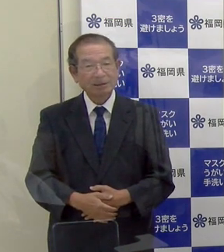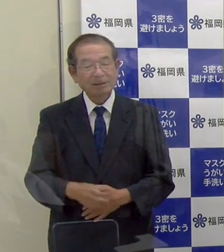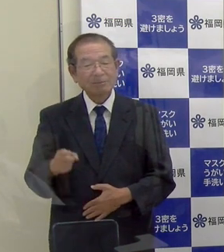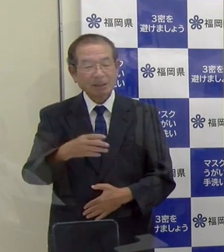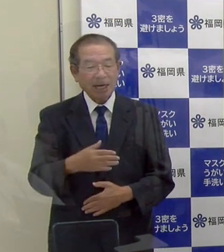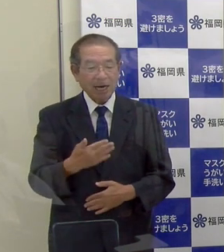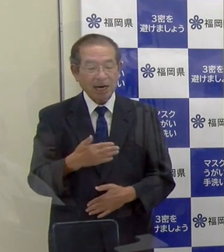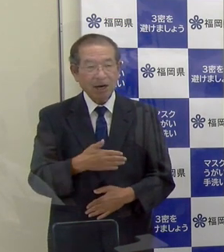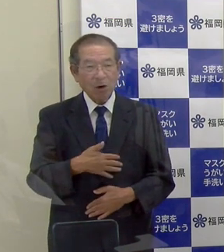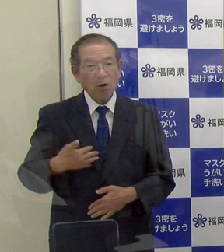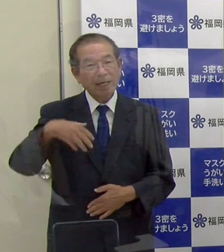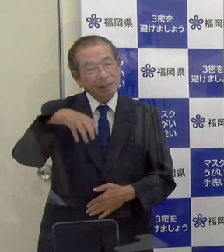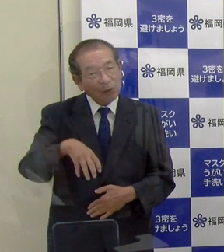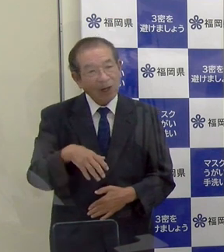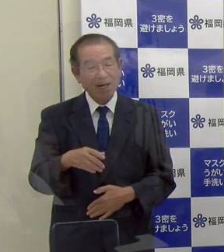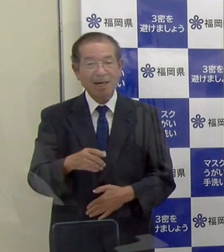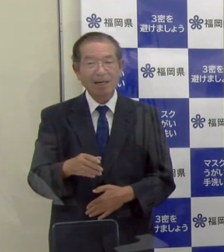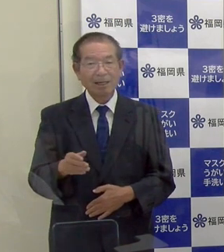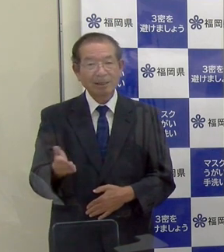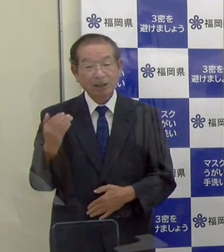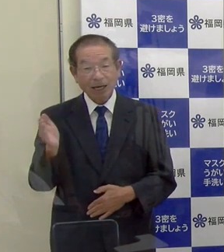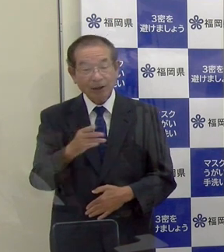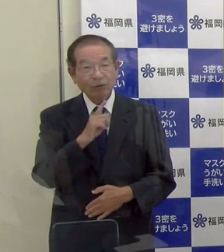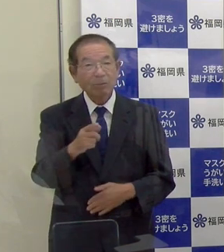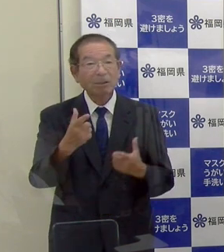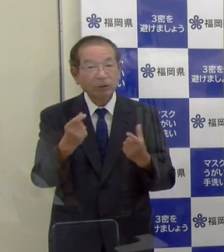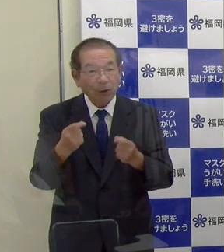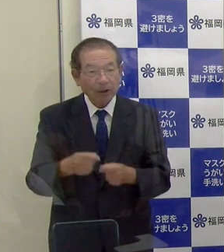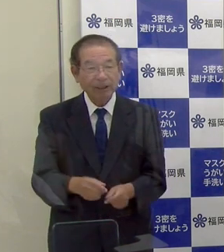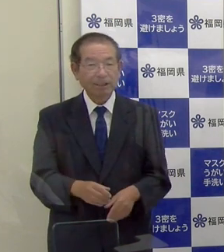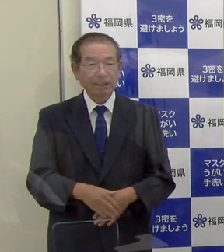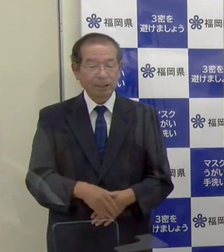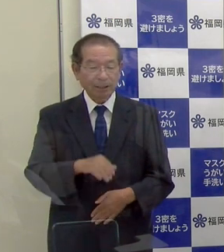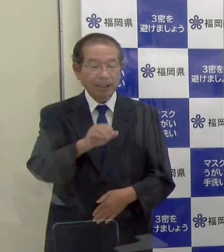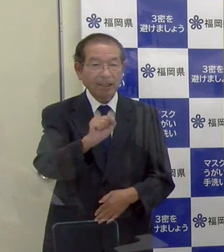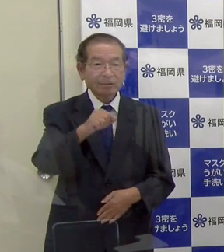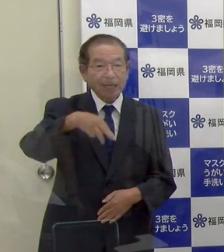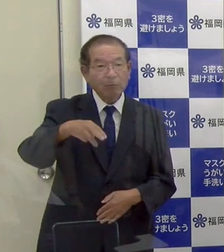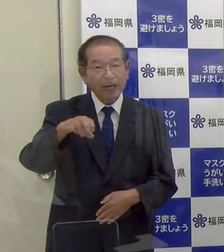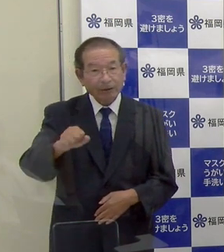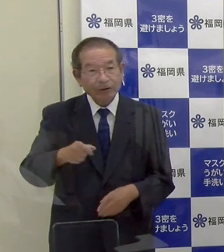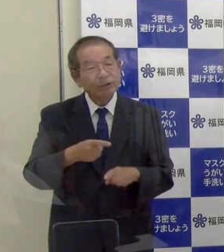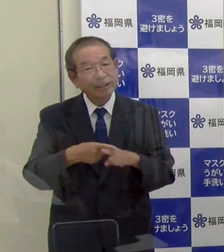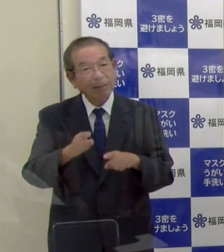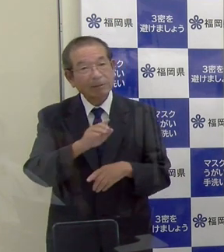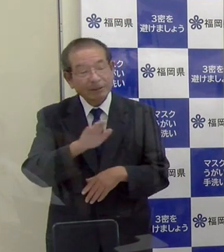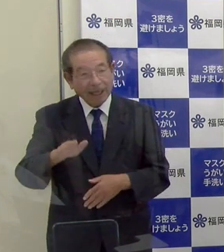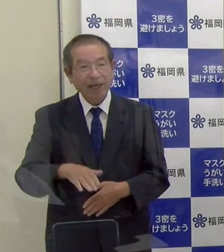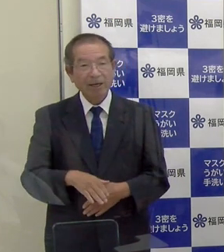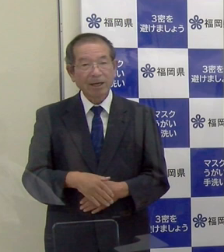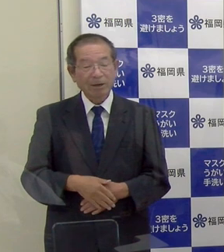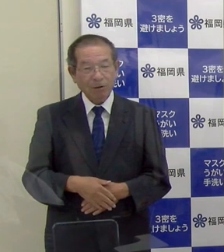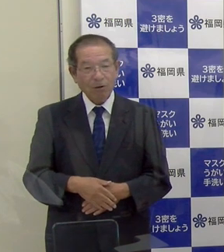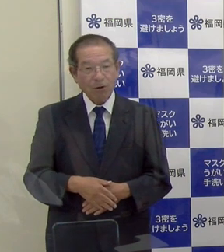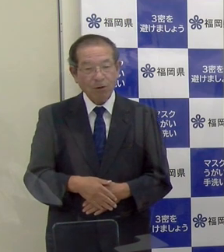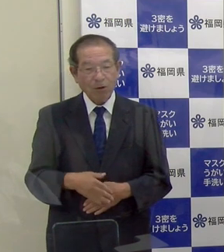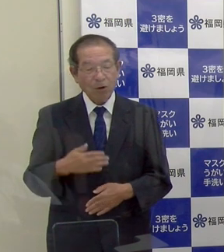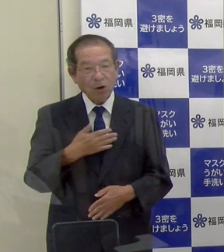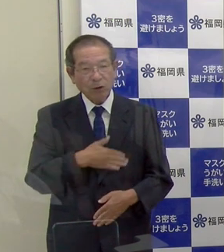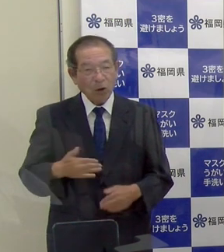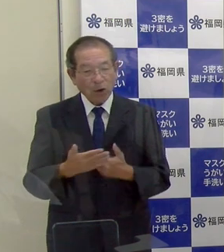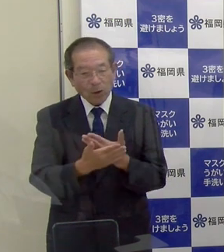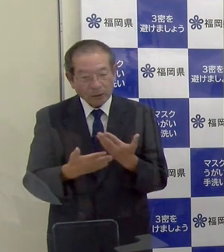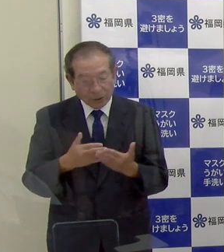また保健所から先ほど来紋してもおりますようにショートメッセージサービスによりまして療養上の留意事項の連絡